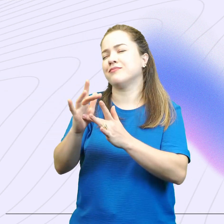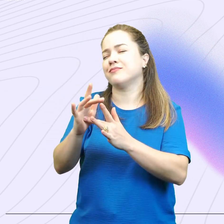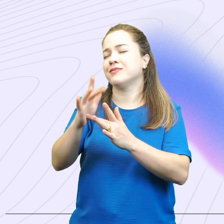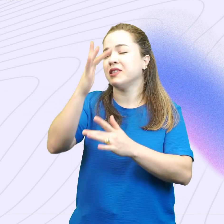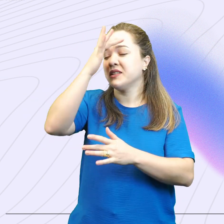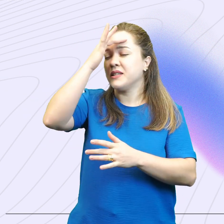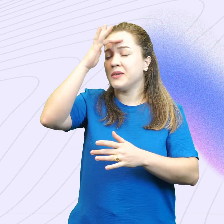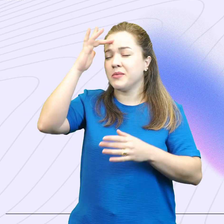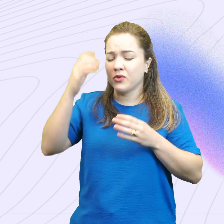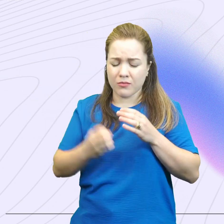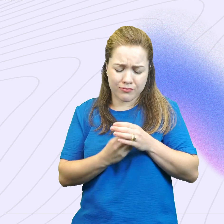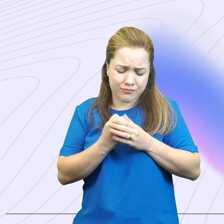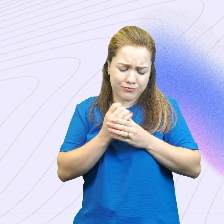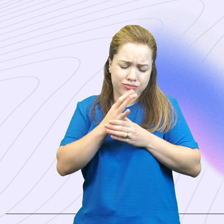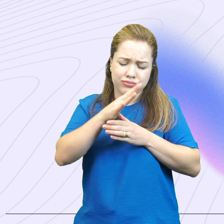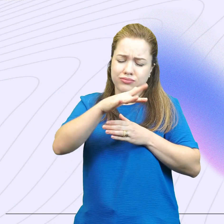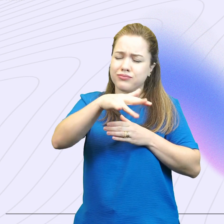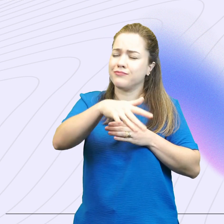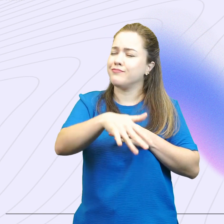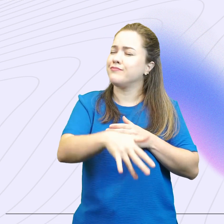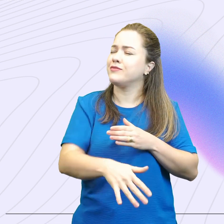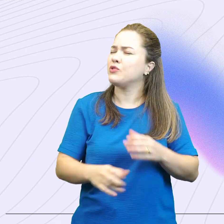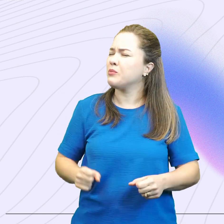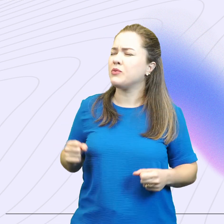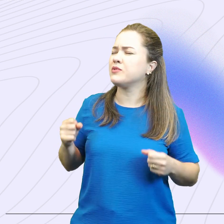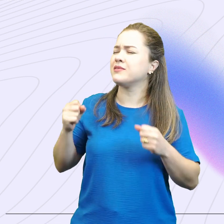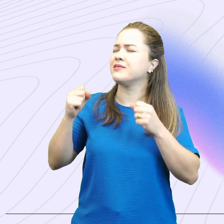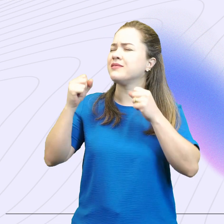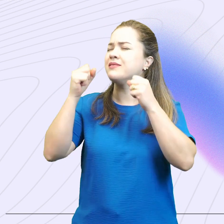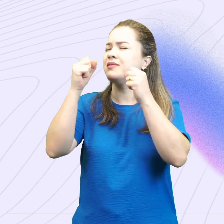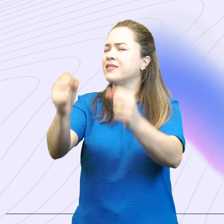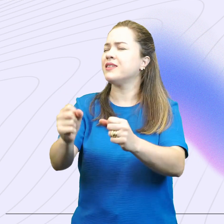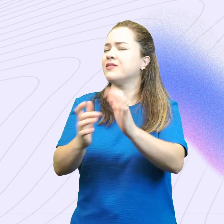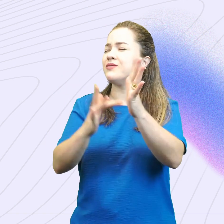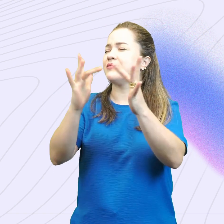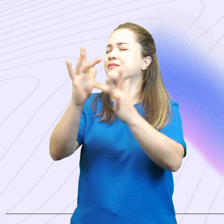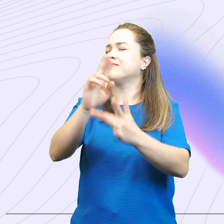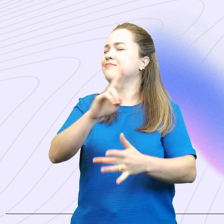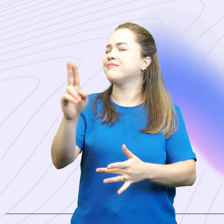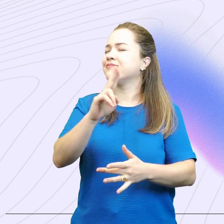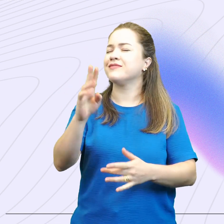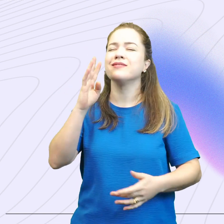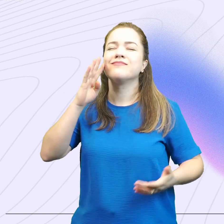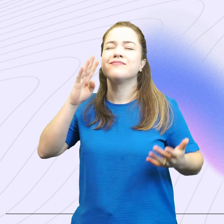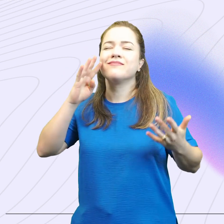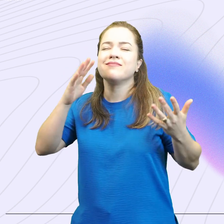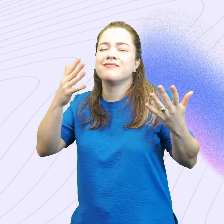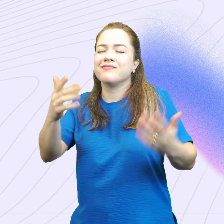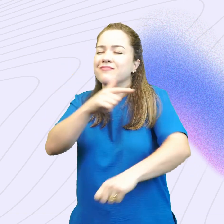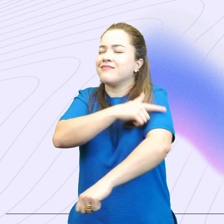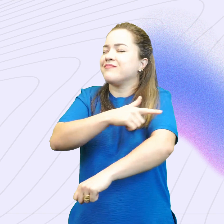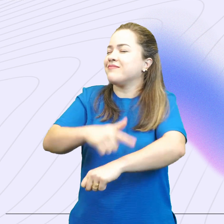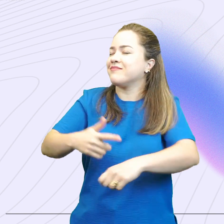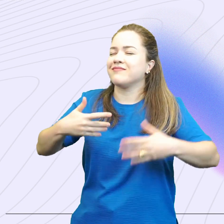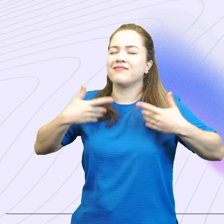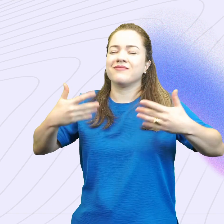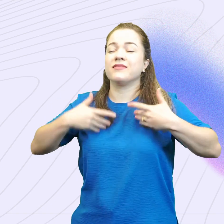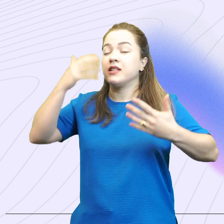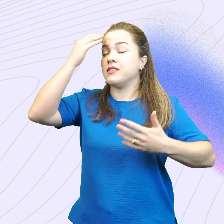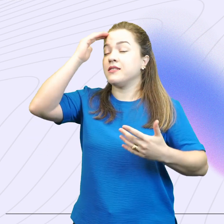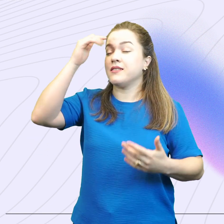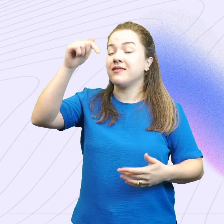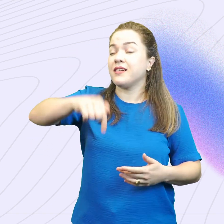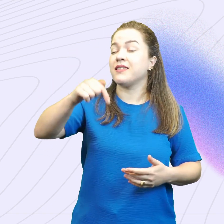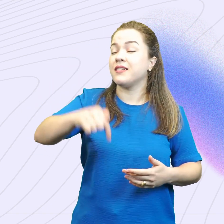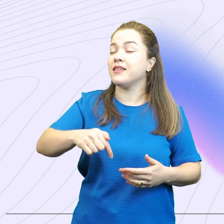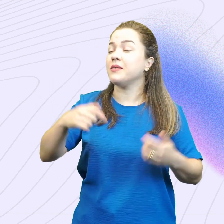possam transbordar do poder que há no nome de Jesus, da simpatia, da alegria, entender, ó Deus, que aqui é um lugar para